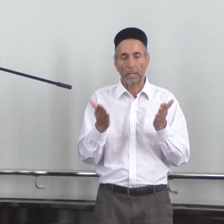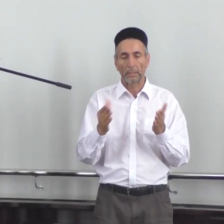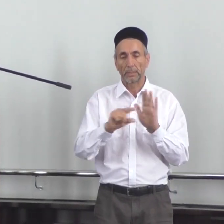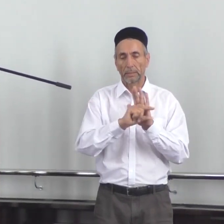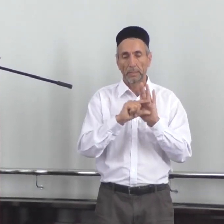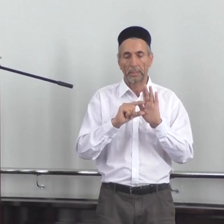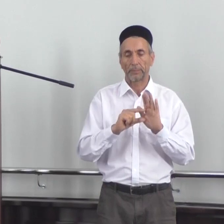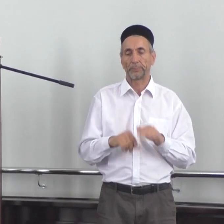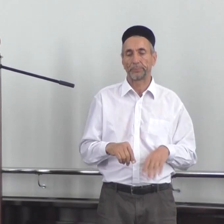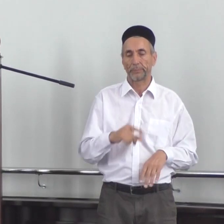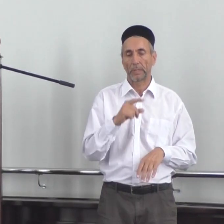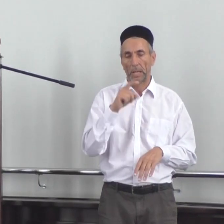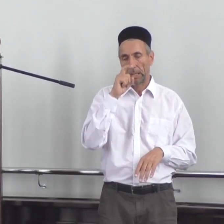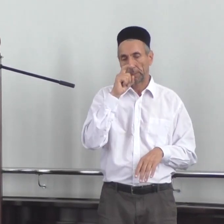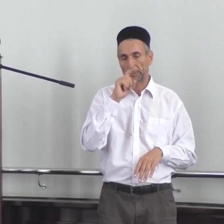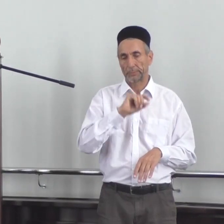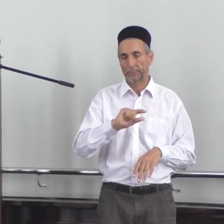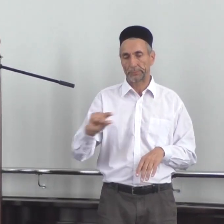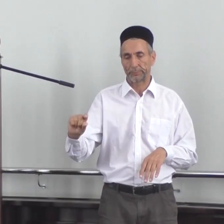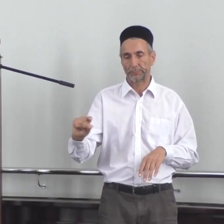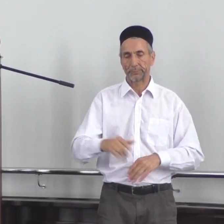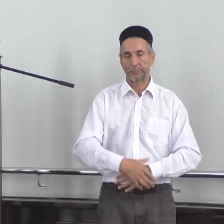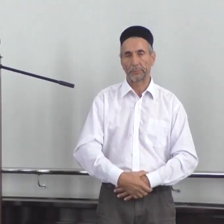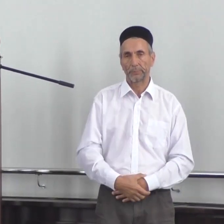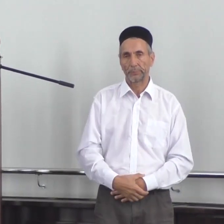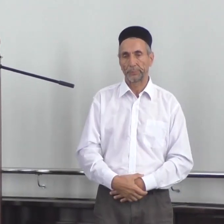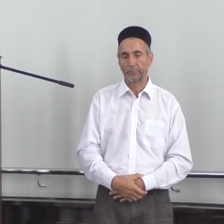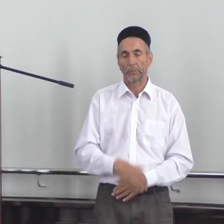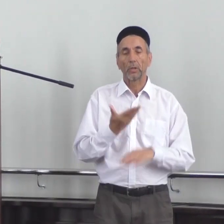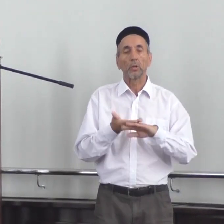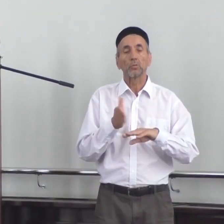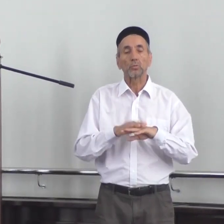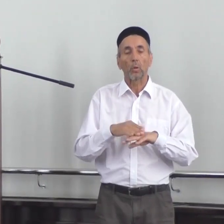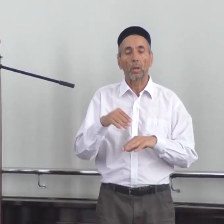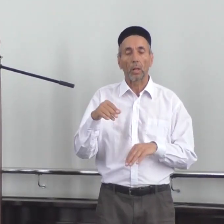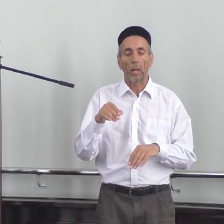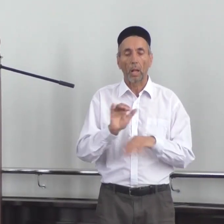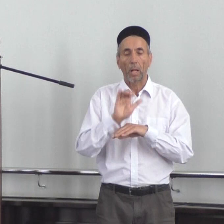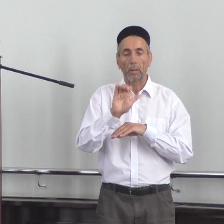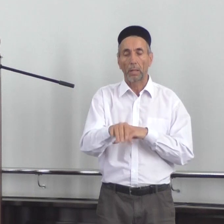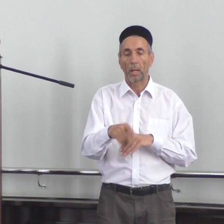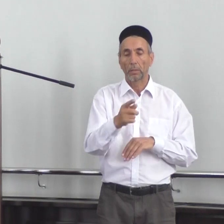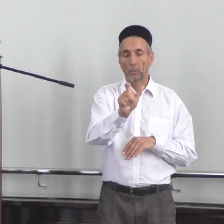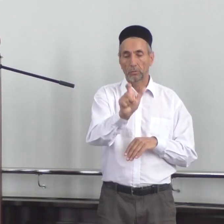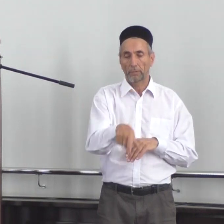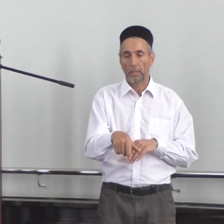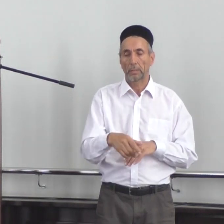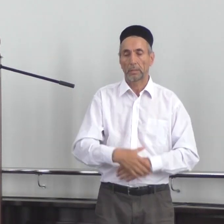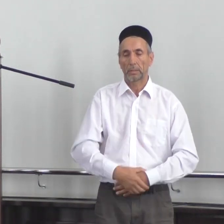үзе әйтә: «Ля юкәллифуллаху нәфсан иллә вусаха». Авырлык килсә, әй адәм баласы, бел,